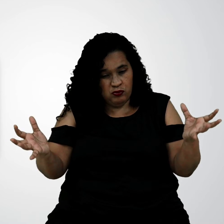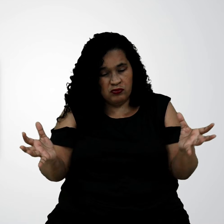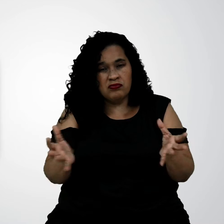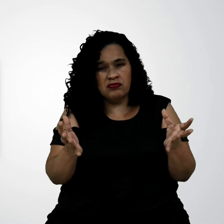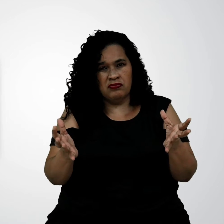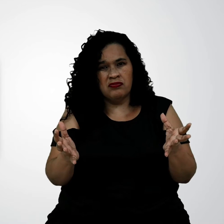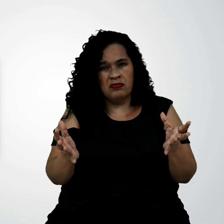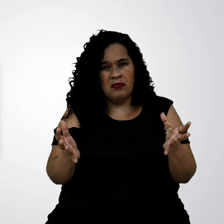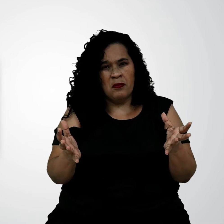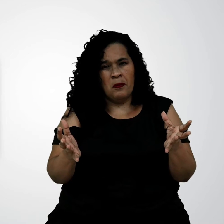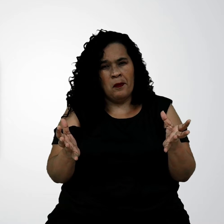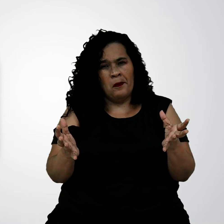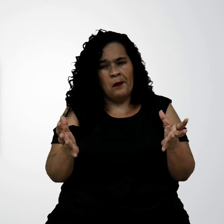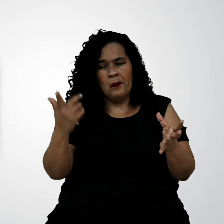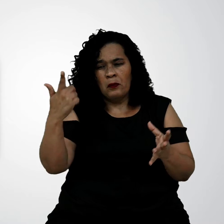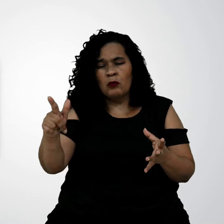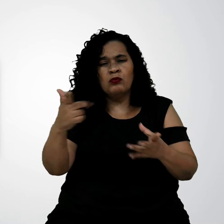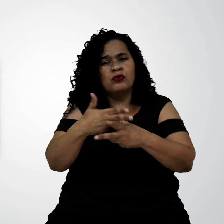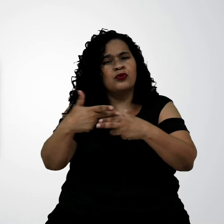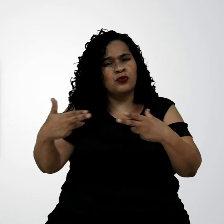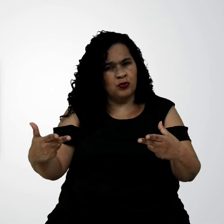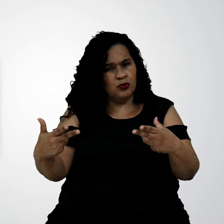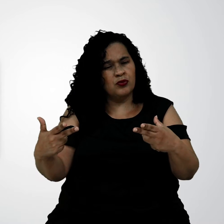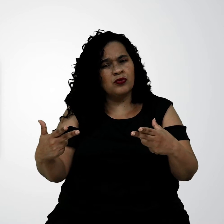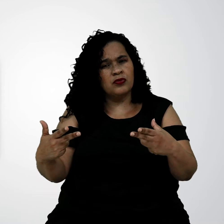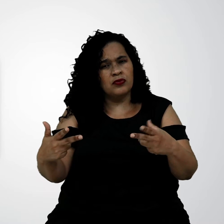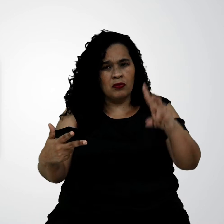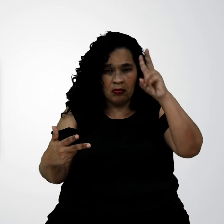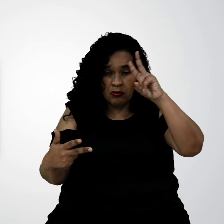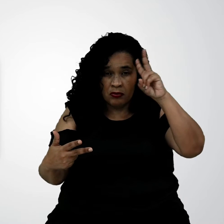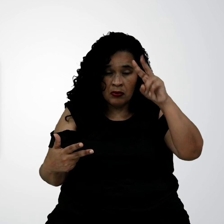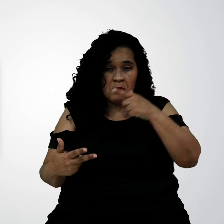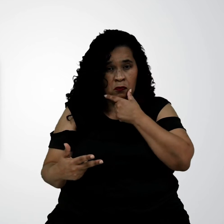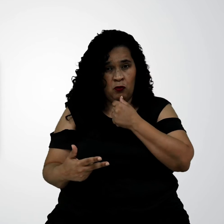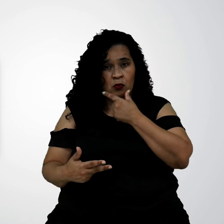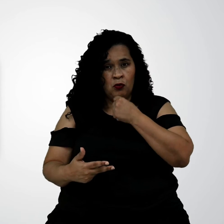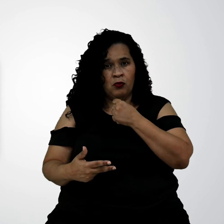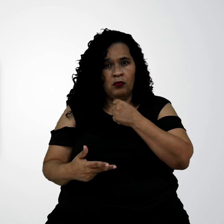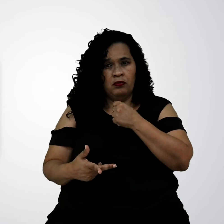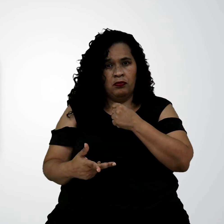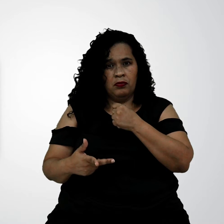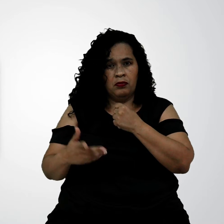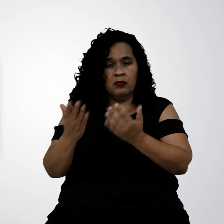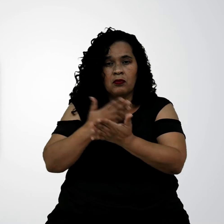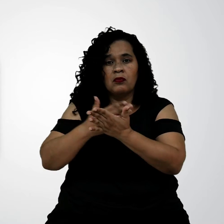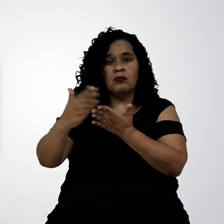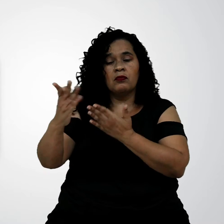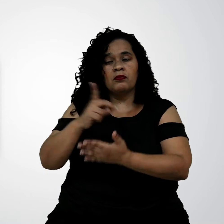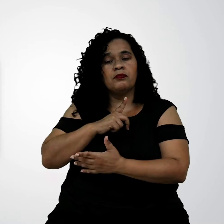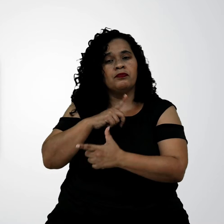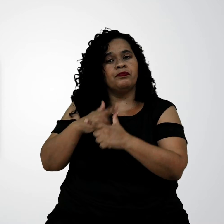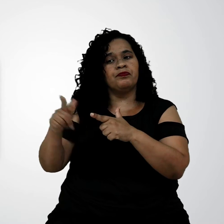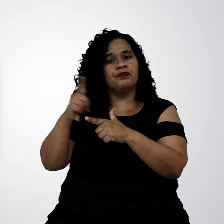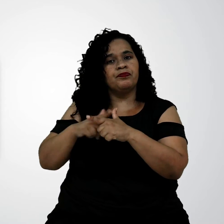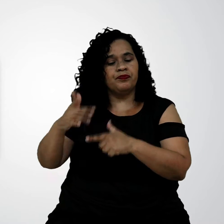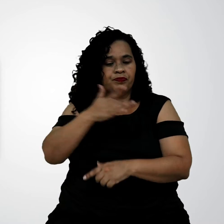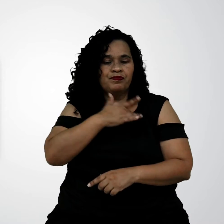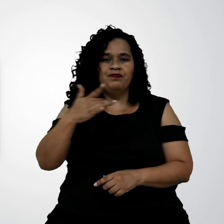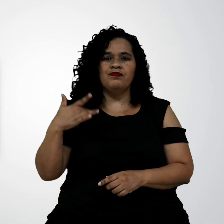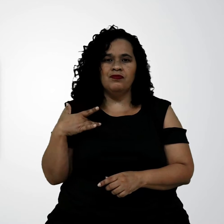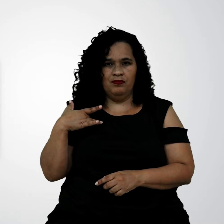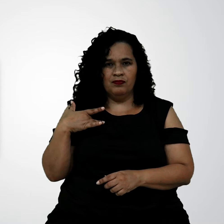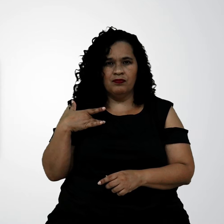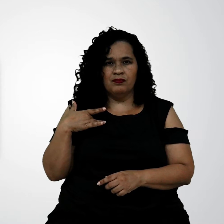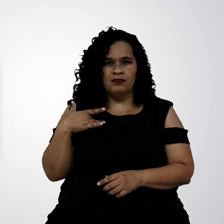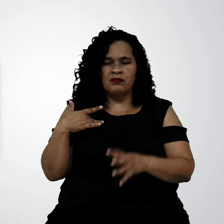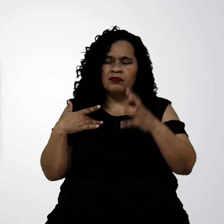O nosso amigo aqui da nossa história, então começou a ter problemas de saúde. Por quê? Ele não conseguia mais dormir